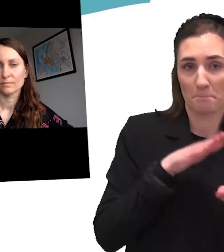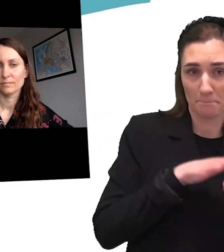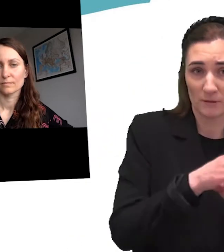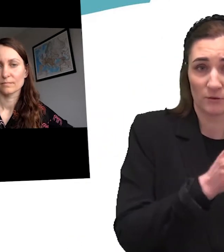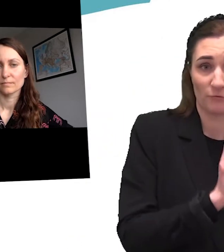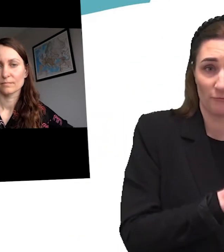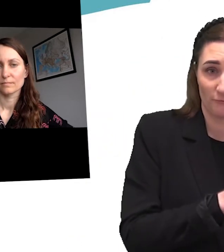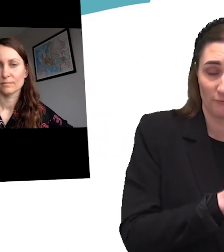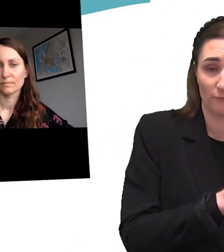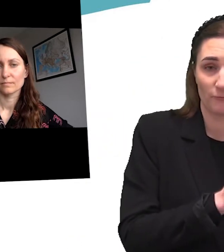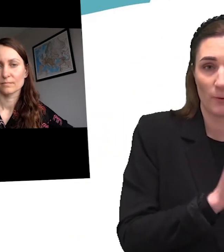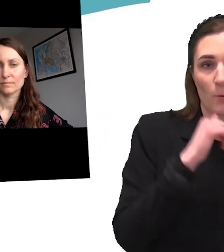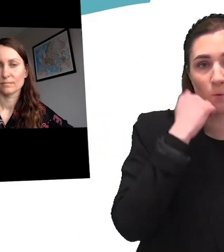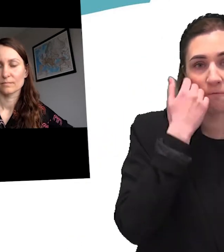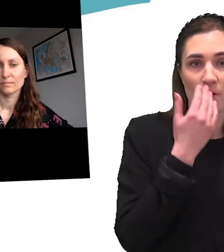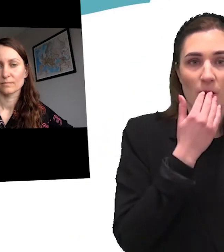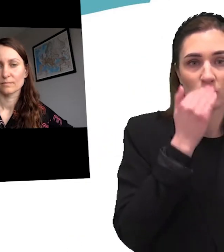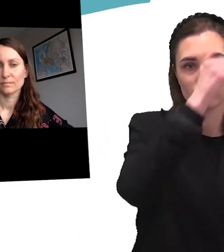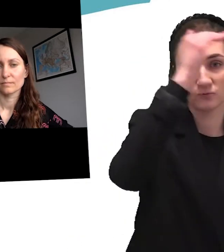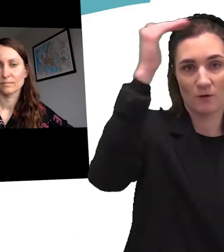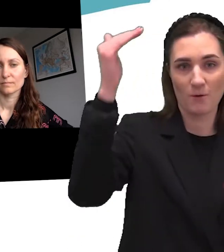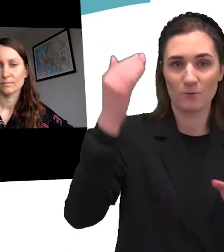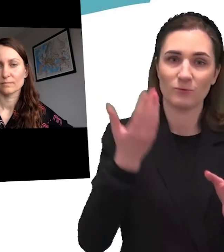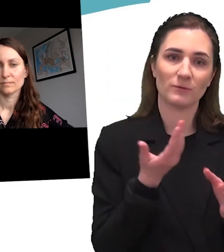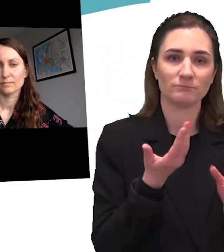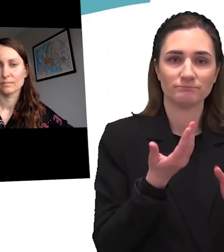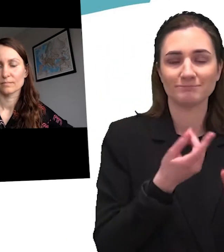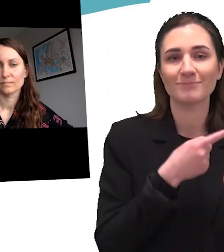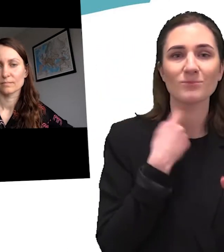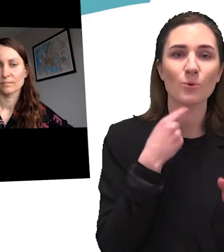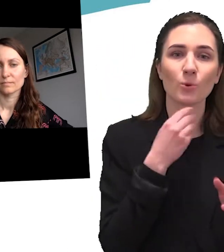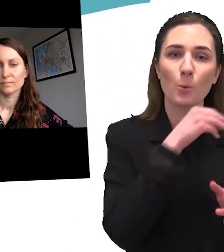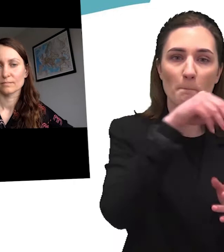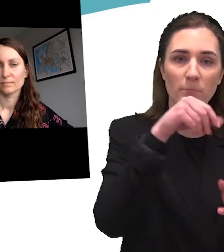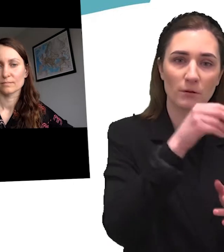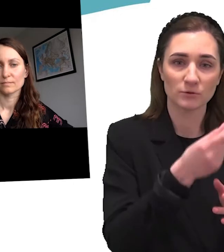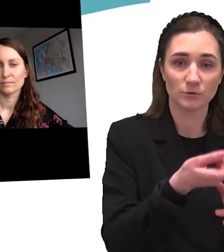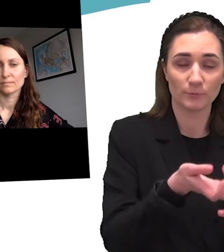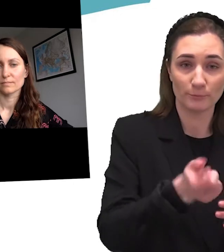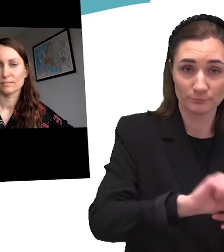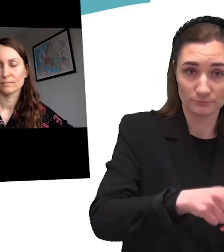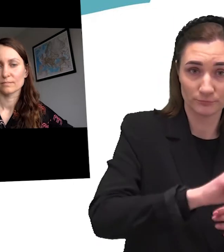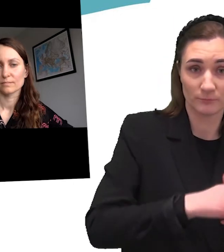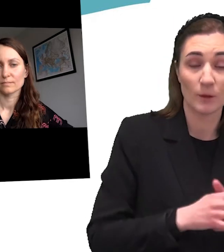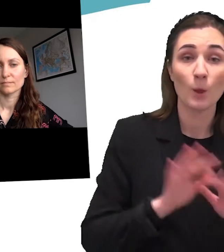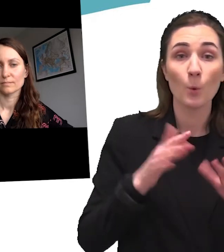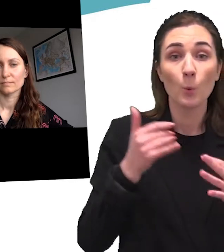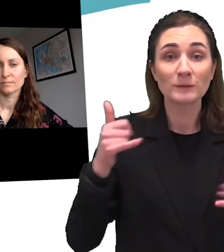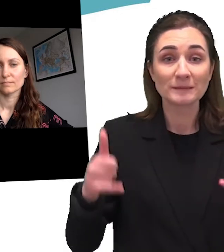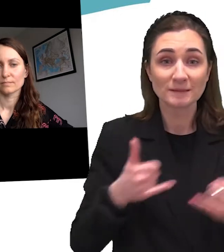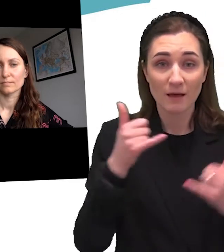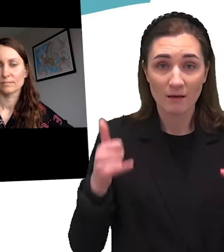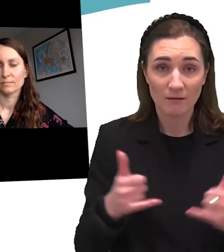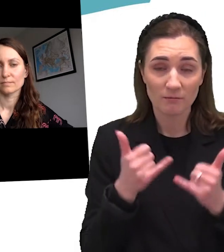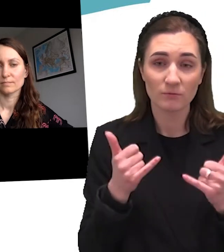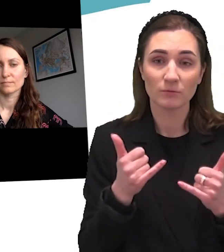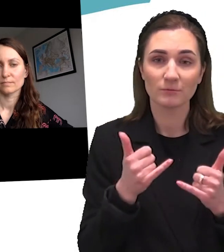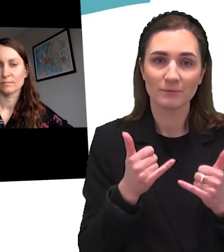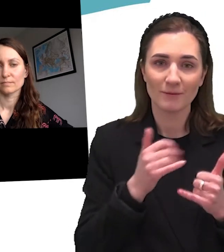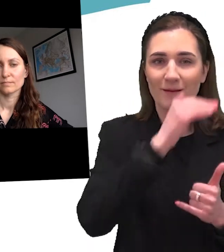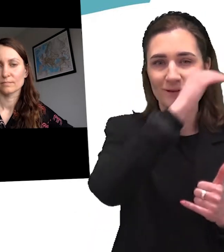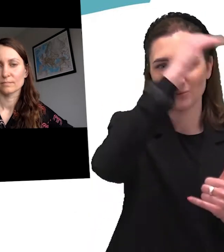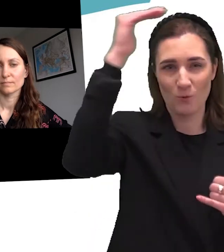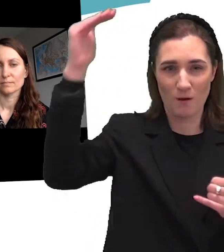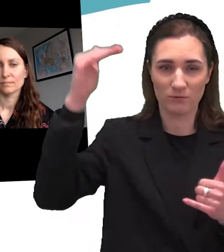pirmą paruošiam pilnai, o paskui suaugę savo aštresnių prieskonių prisideda. Jeigu yra salotos,